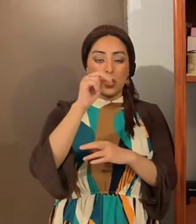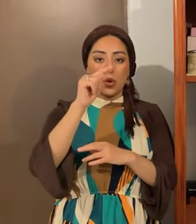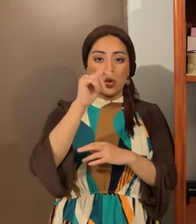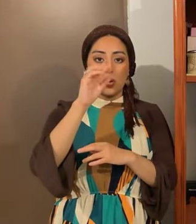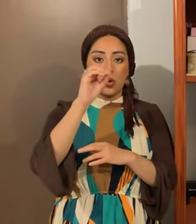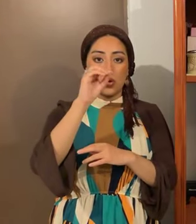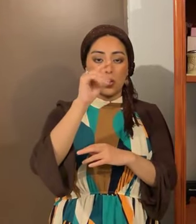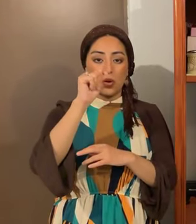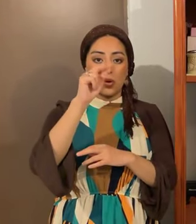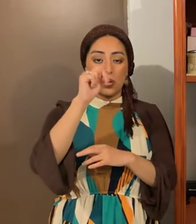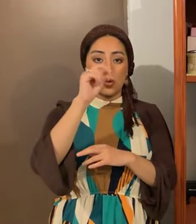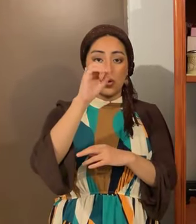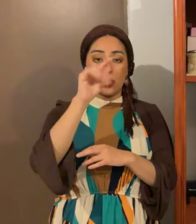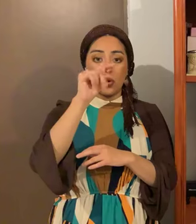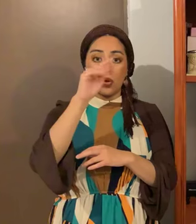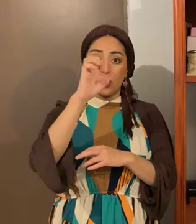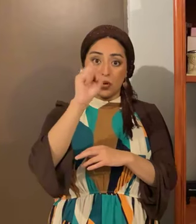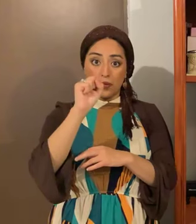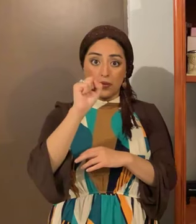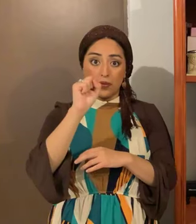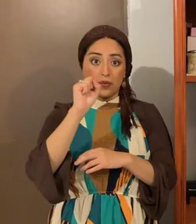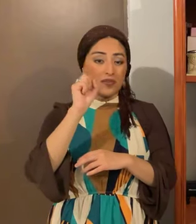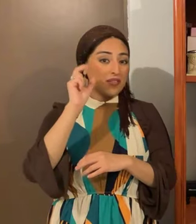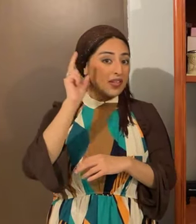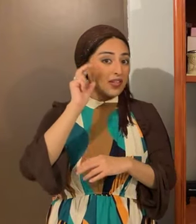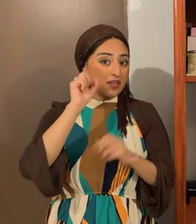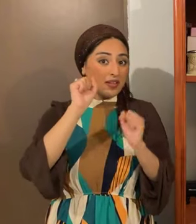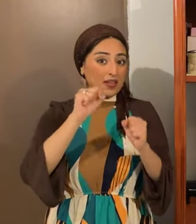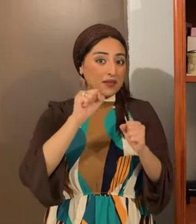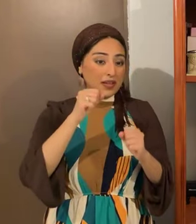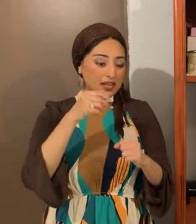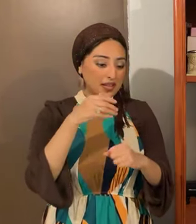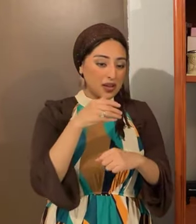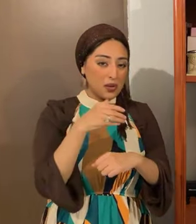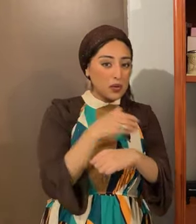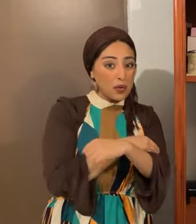ser de sonido grave a sonido agudo.